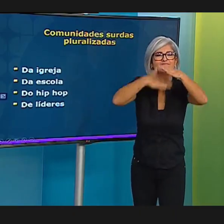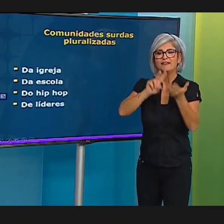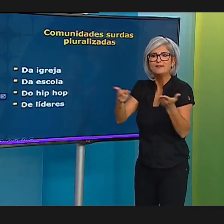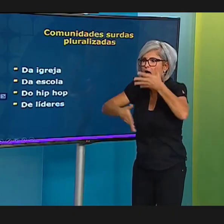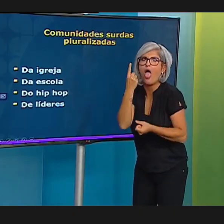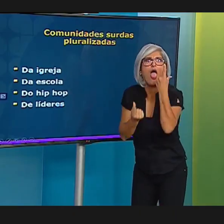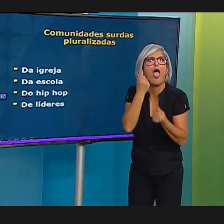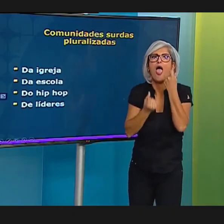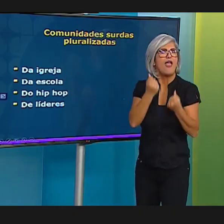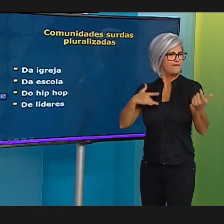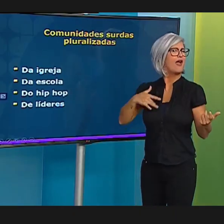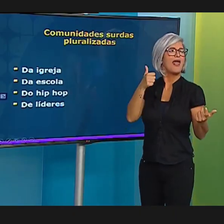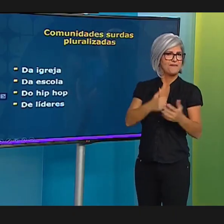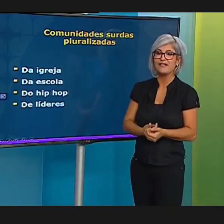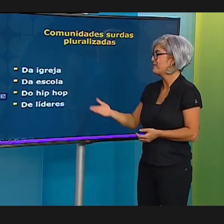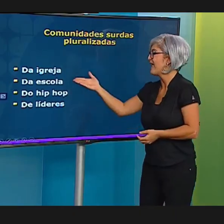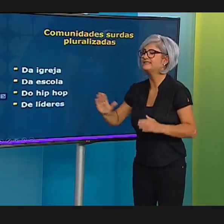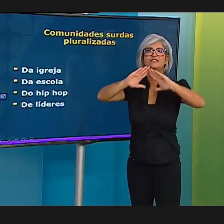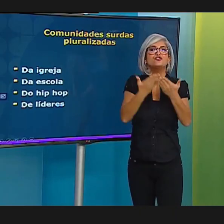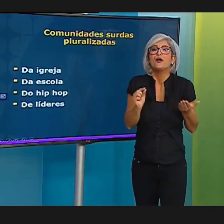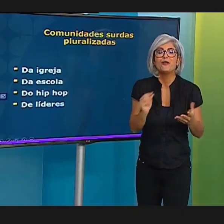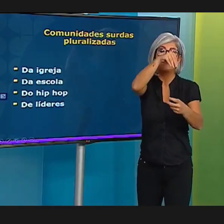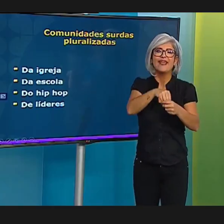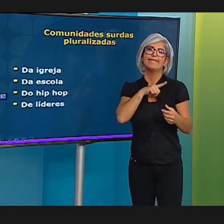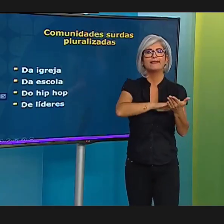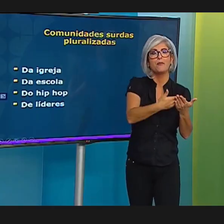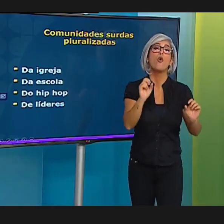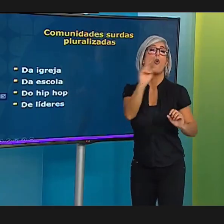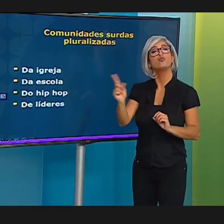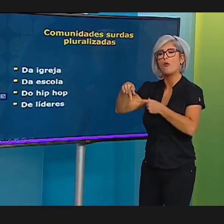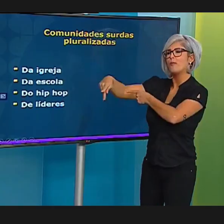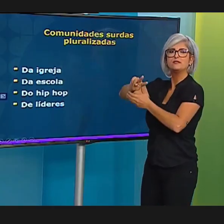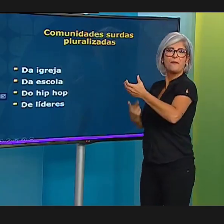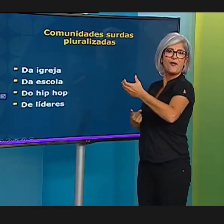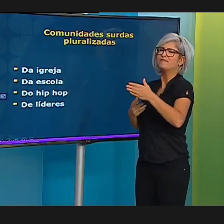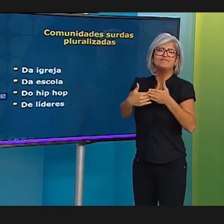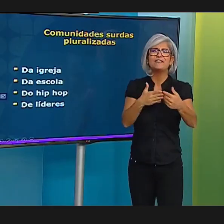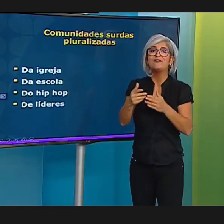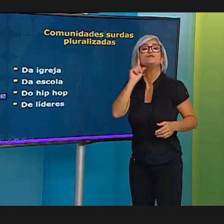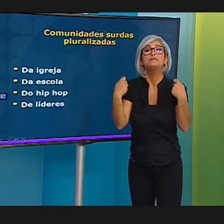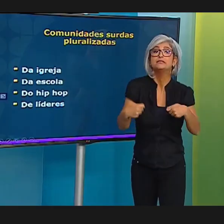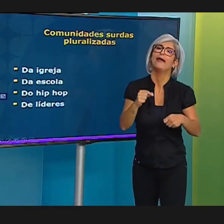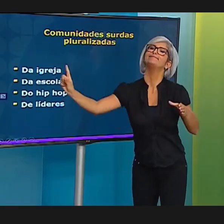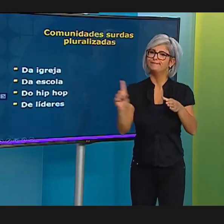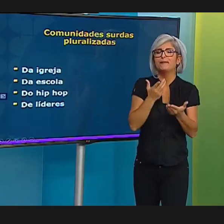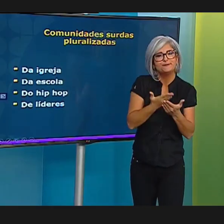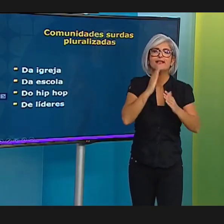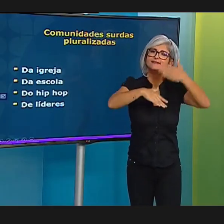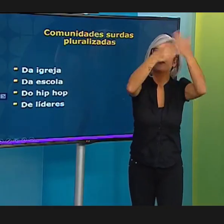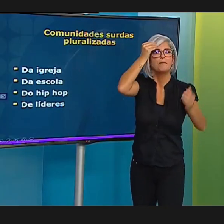desse determinado ambiente, vai, então, tendo conhecimento. Vale muito a pena. Na escola, também com o intérprete de Libras, ou não, se o professor for bilíngue, ele participa também